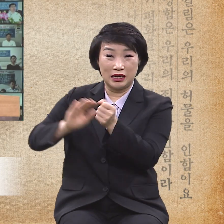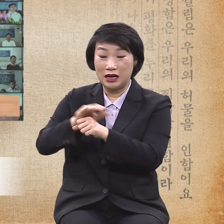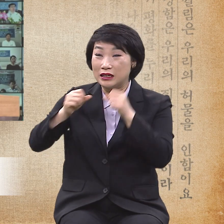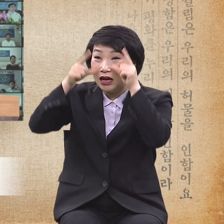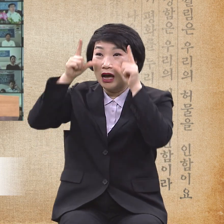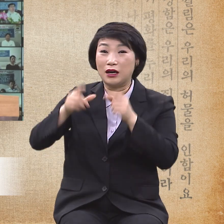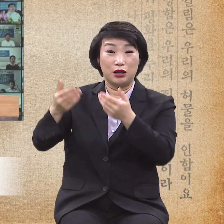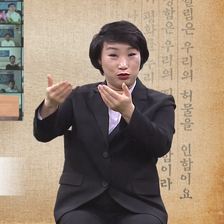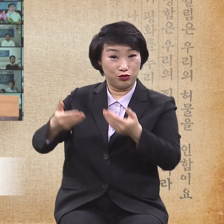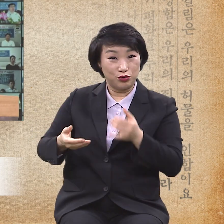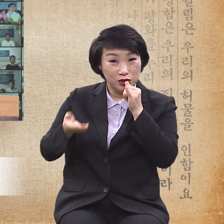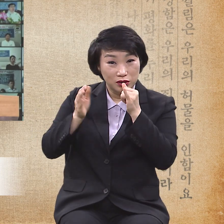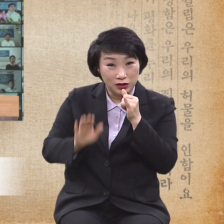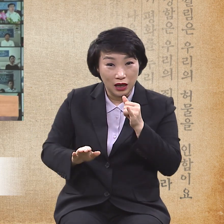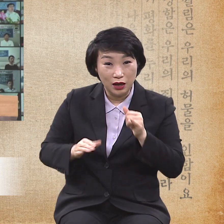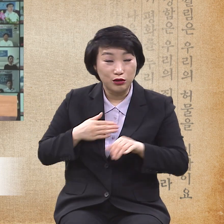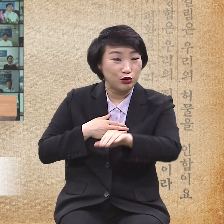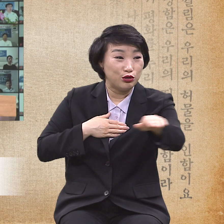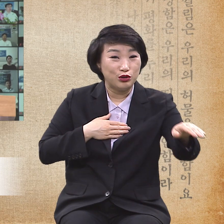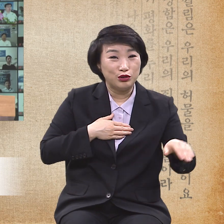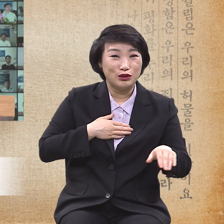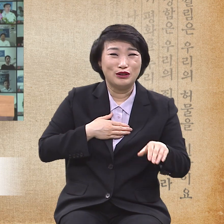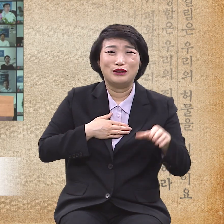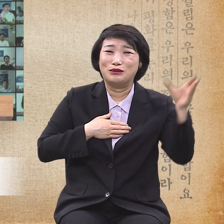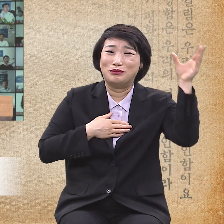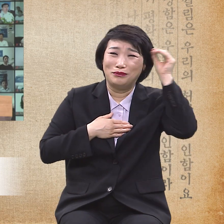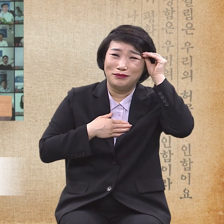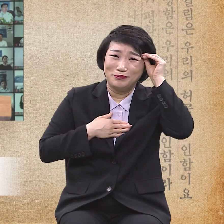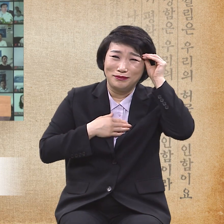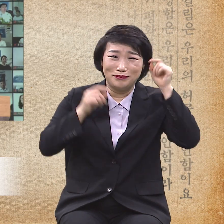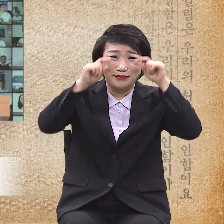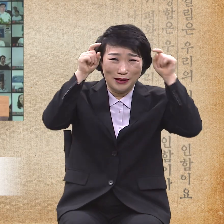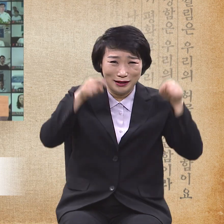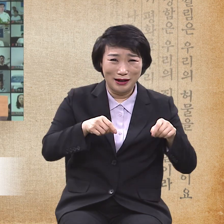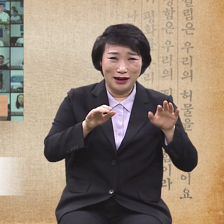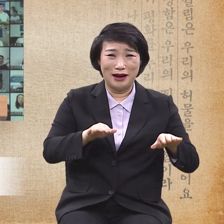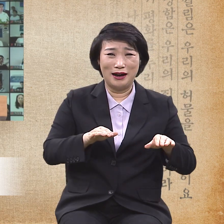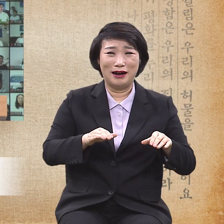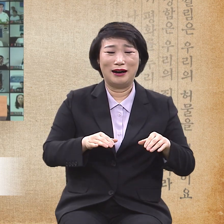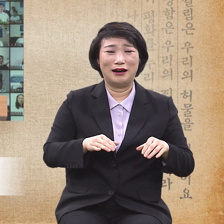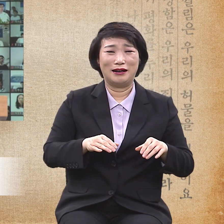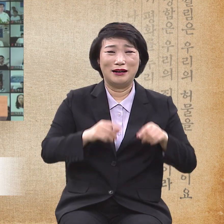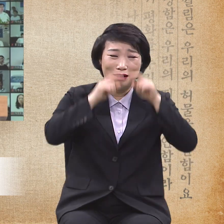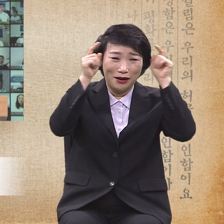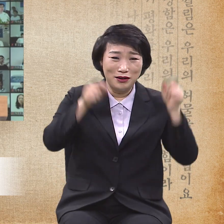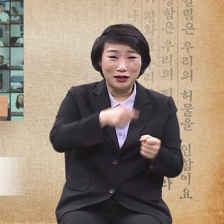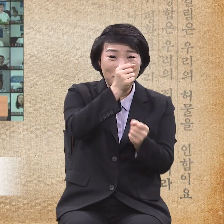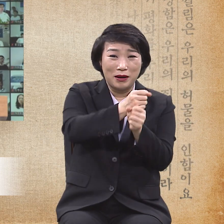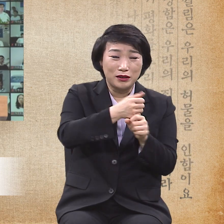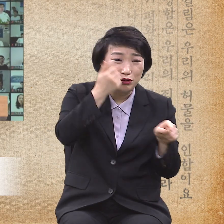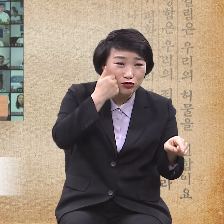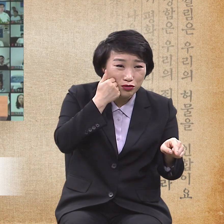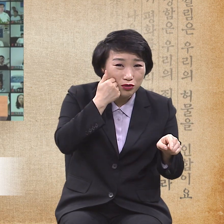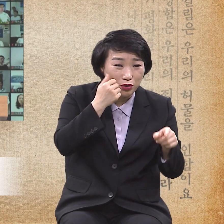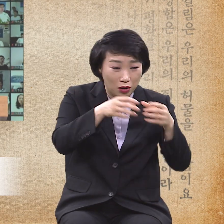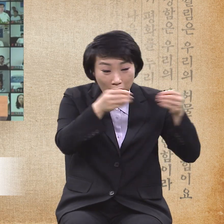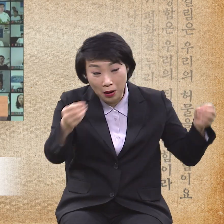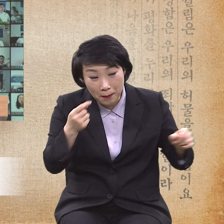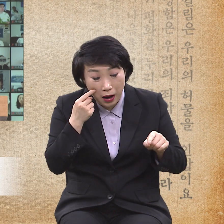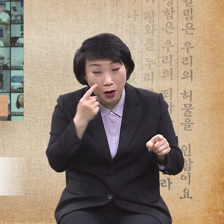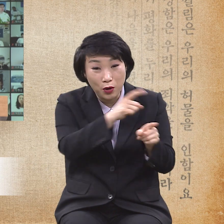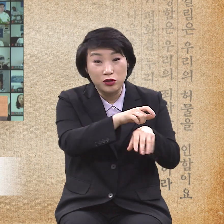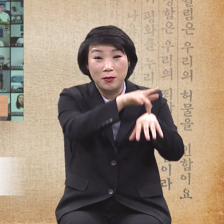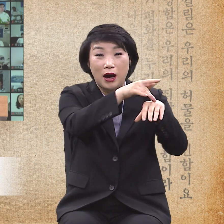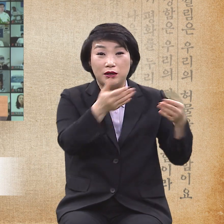깨닫게 하는데도 우리는 미련해서, 미련한 게 맞는 것이 마귀 역사요.